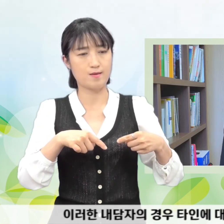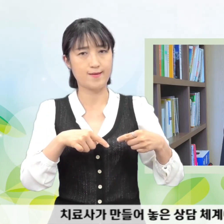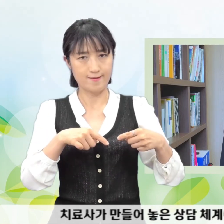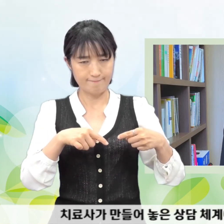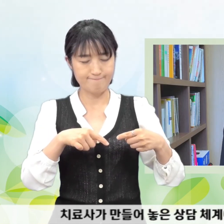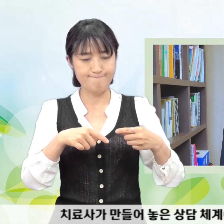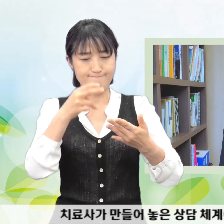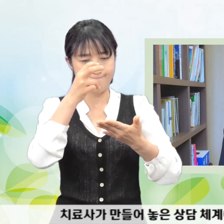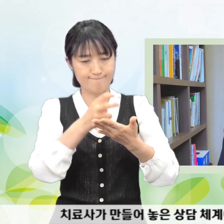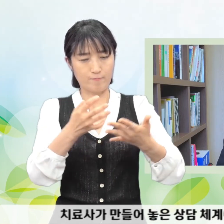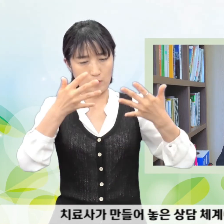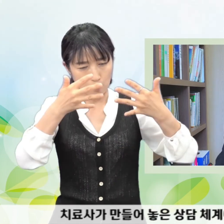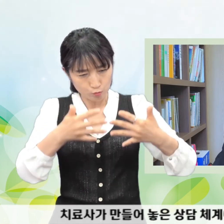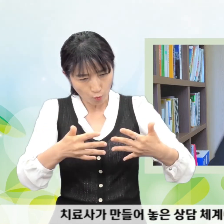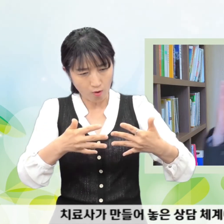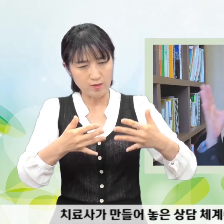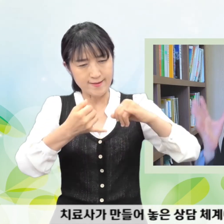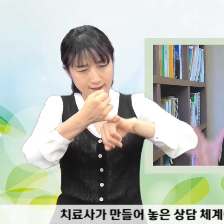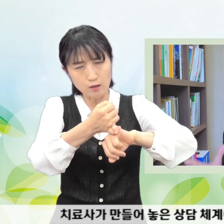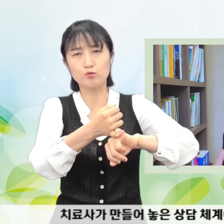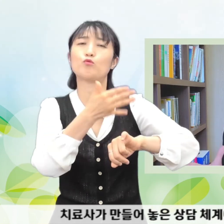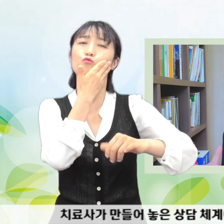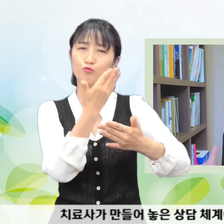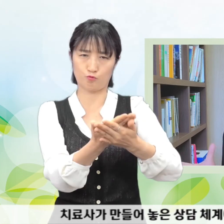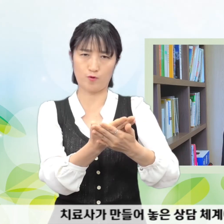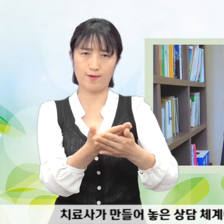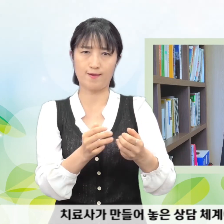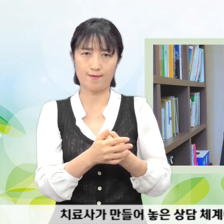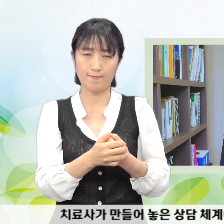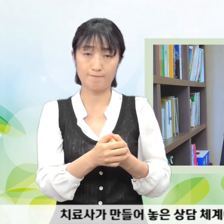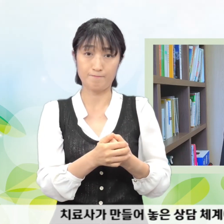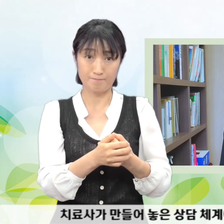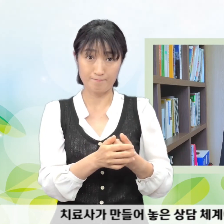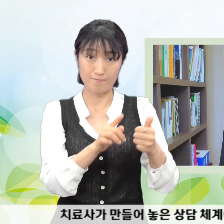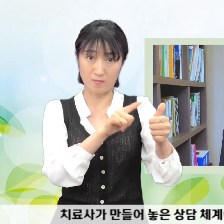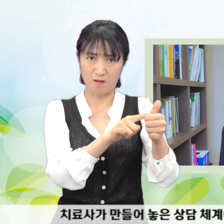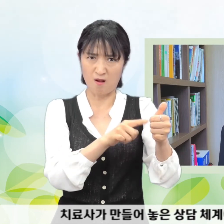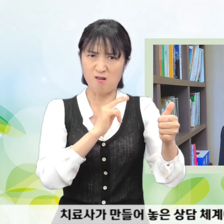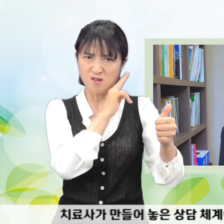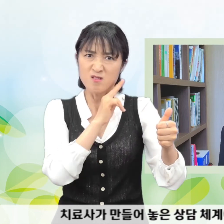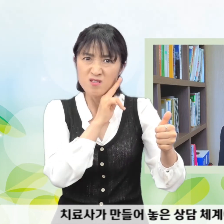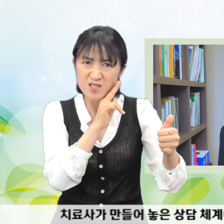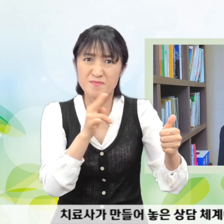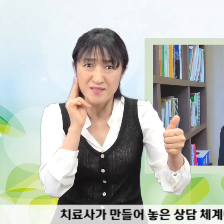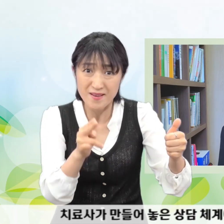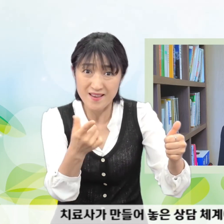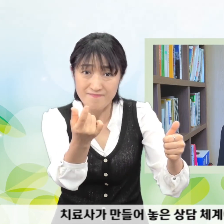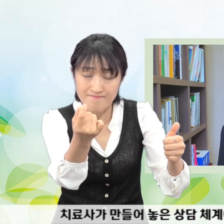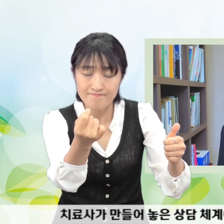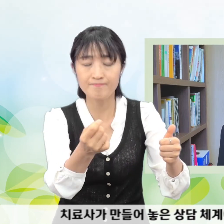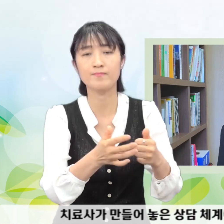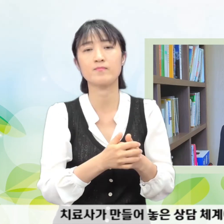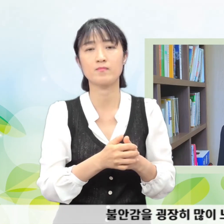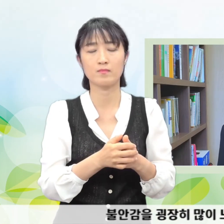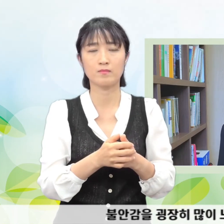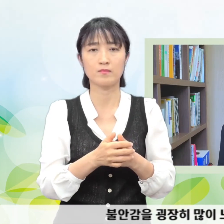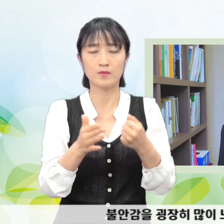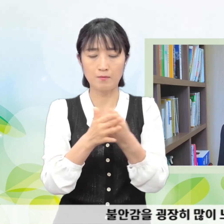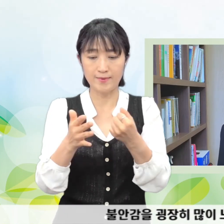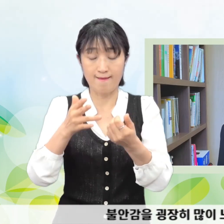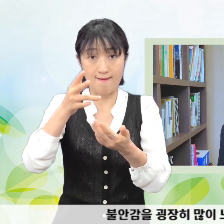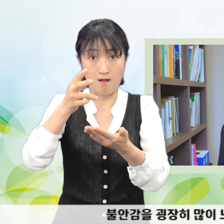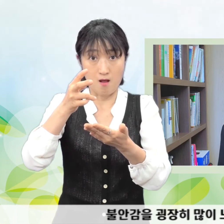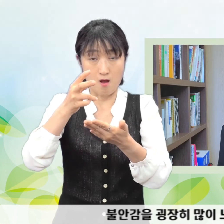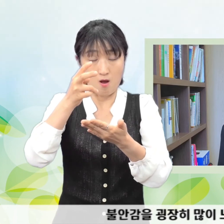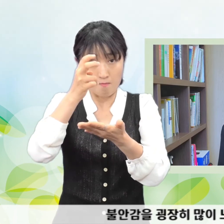때문에 치료사가 어떤 딱 만들어 놓은 그 구조화된 세팅을 벗어나서 어떤 행동을 하게 되면